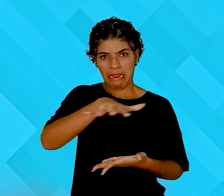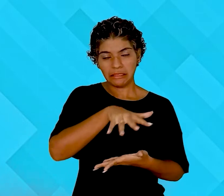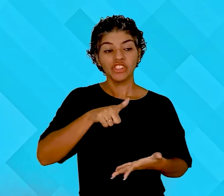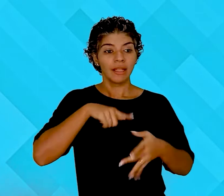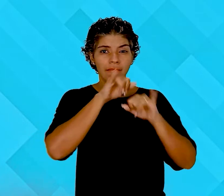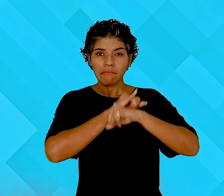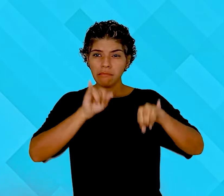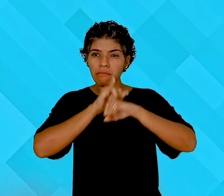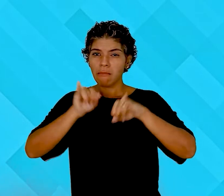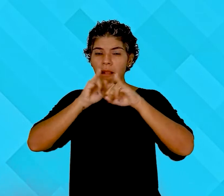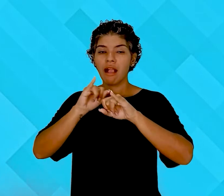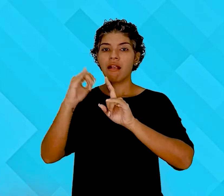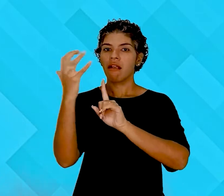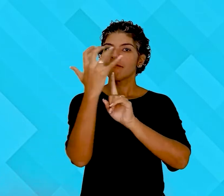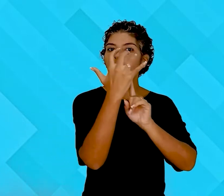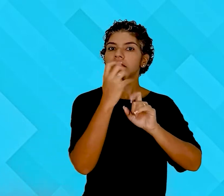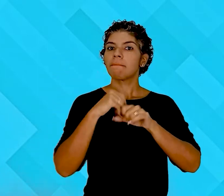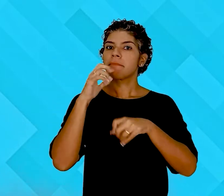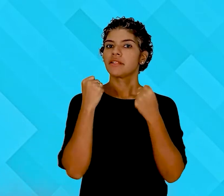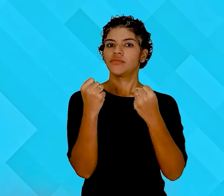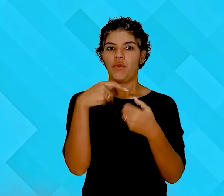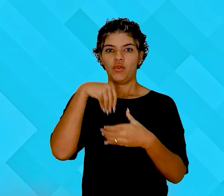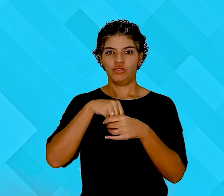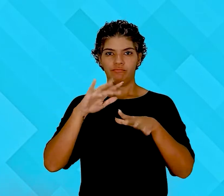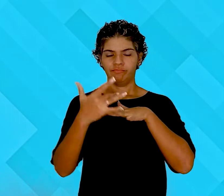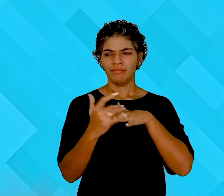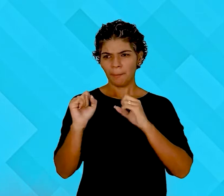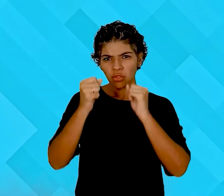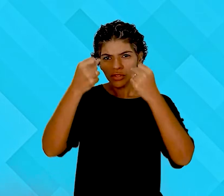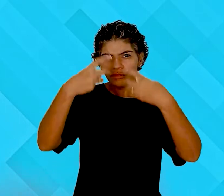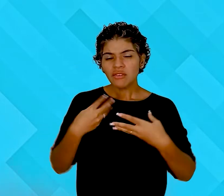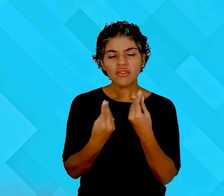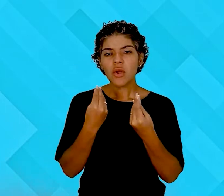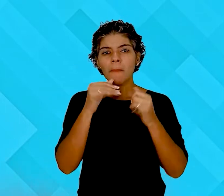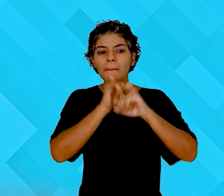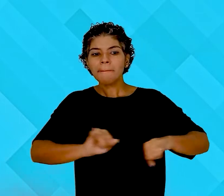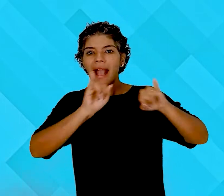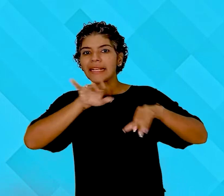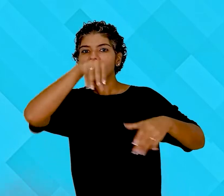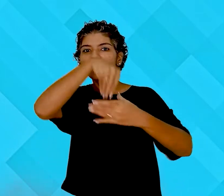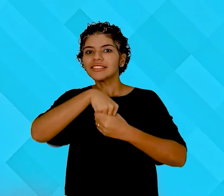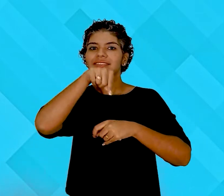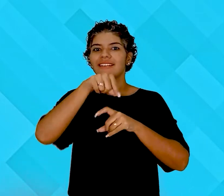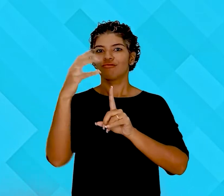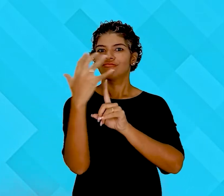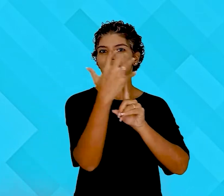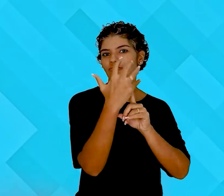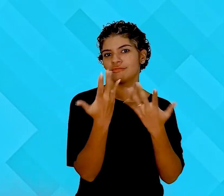falar um pouco para a gente sobre esses impactos do marketing digital nesse contexto e também as responsabilidades que isso envolve? Maravilha, esse assunto